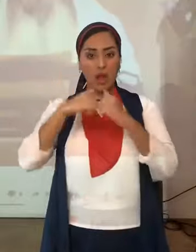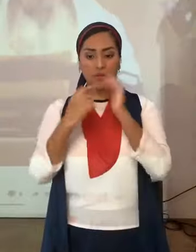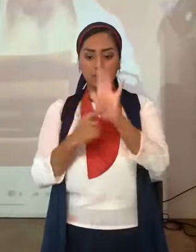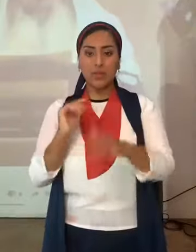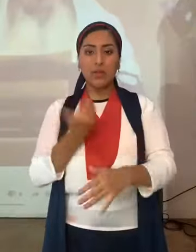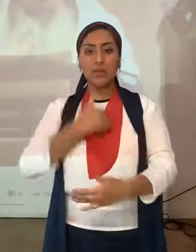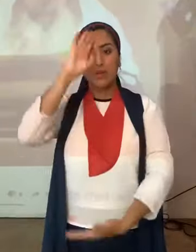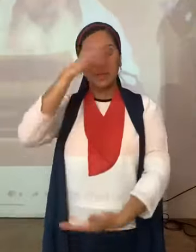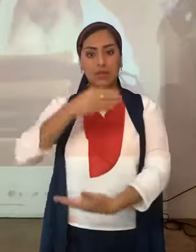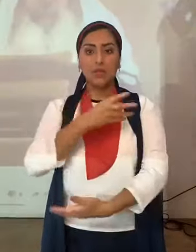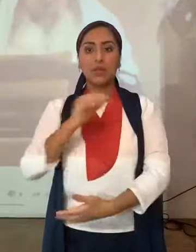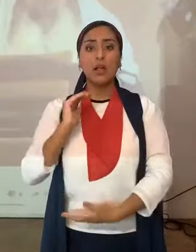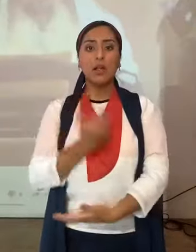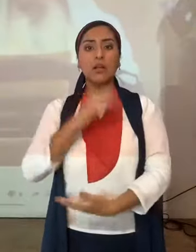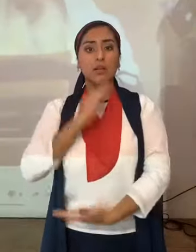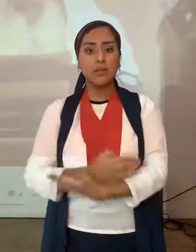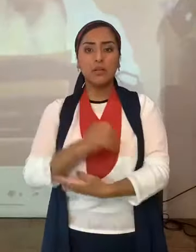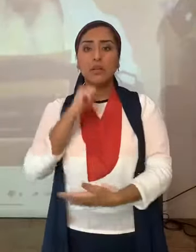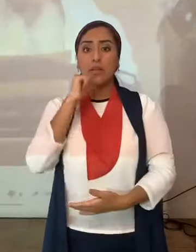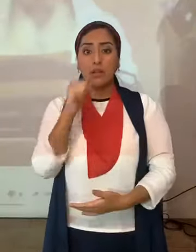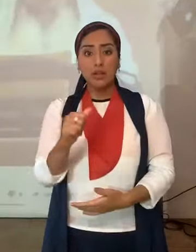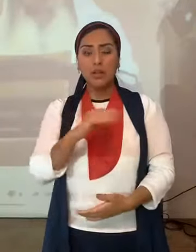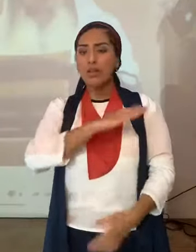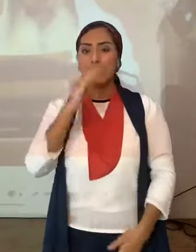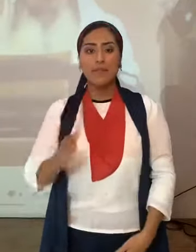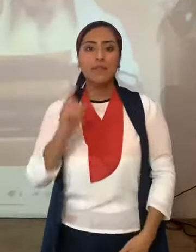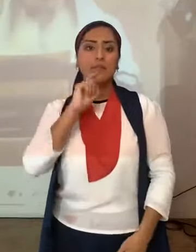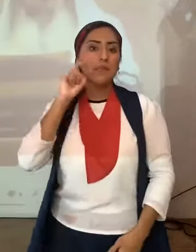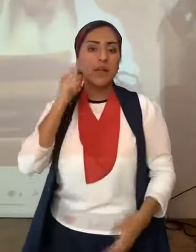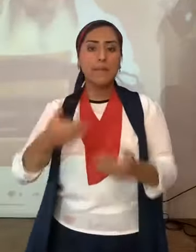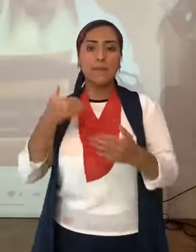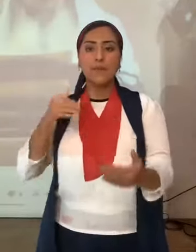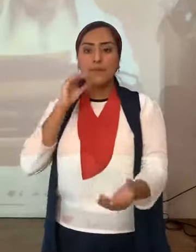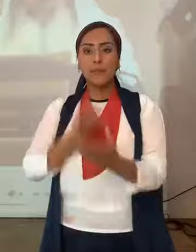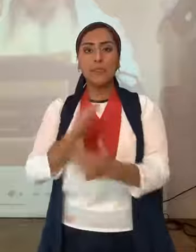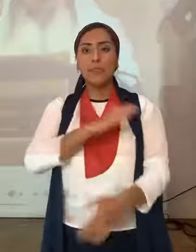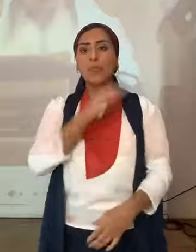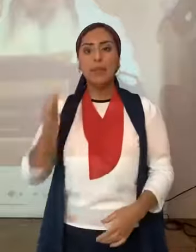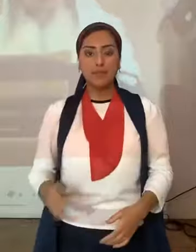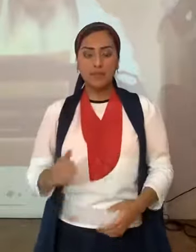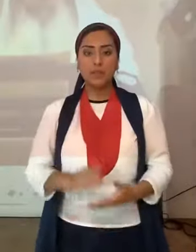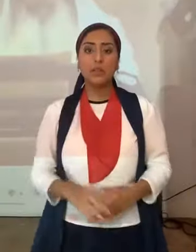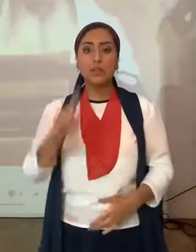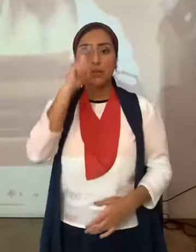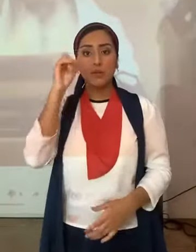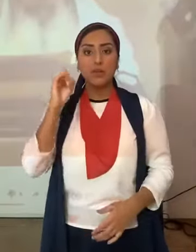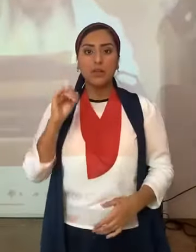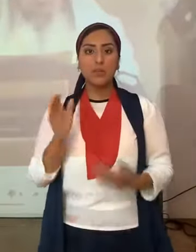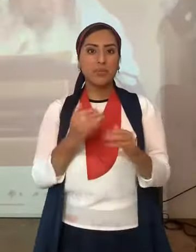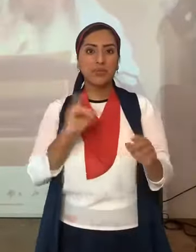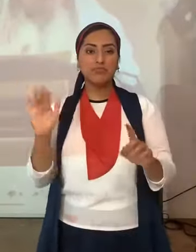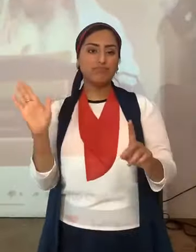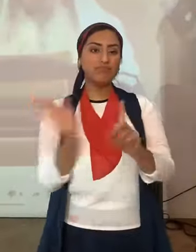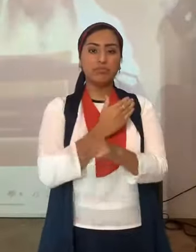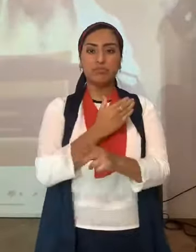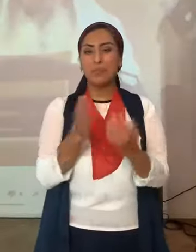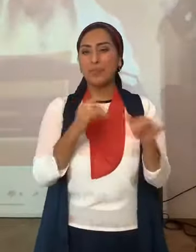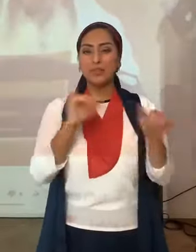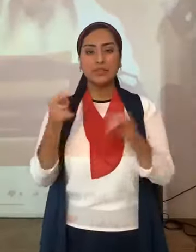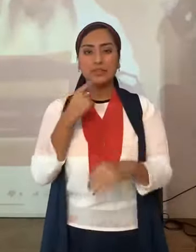nuestros hijos, a nuestras hijas, a que nunca caigan en ese horroroso pecado, porque es una bofetada, por así decirlo,